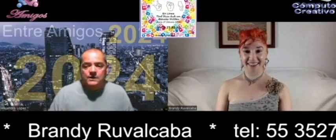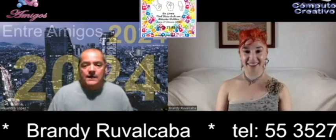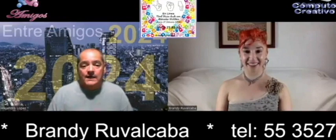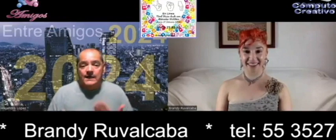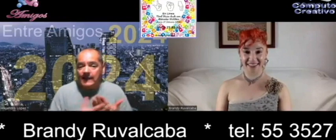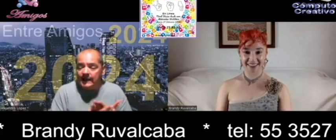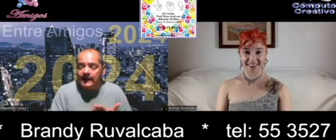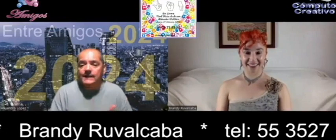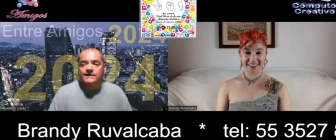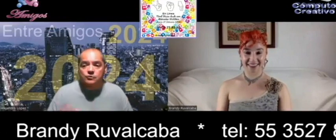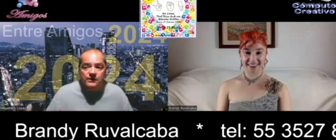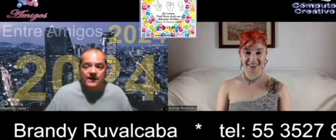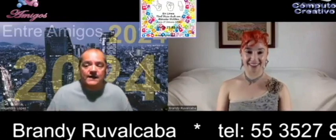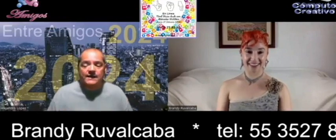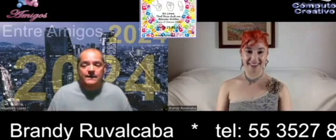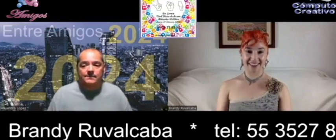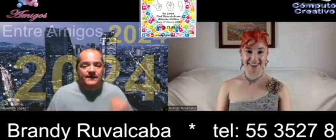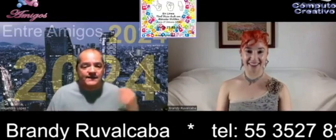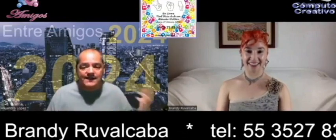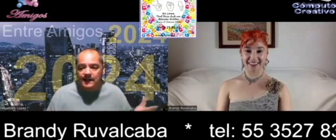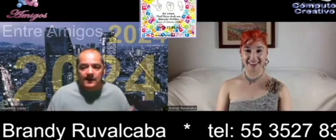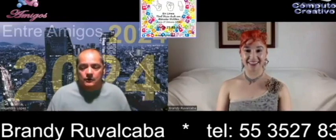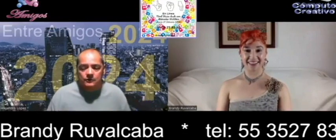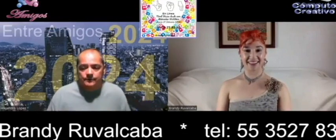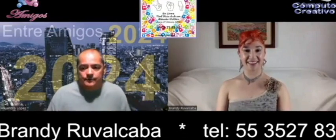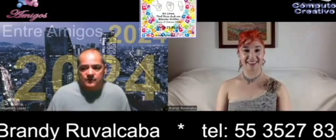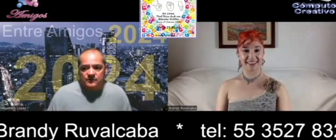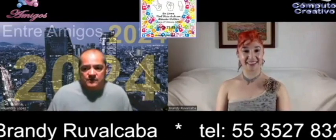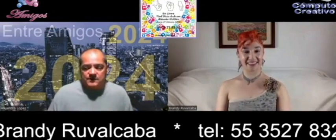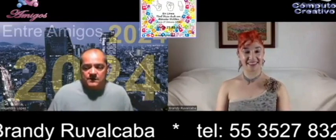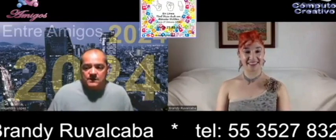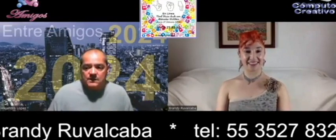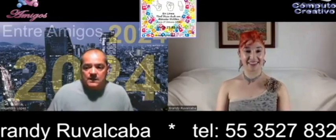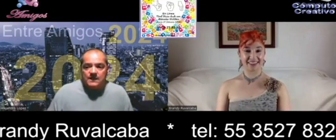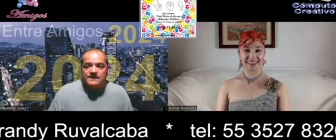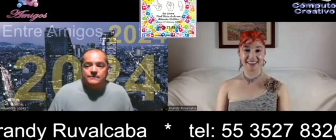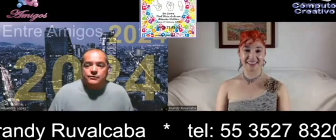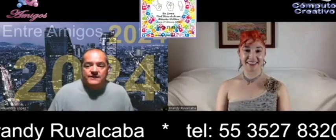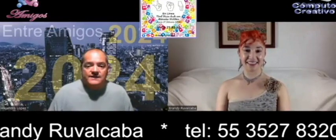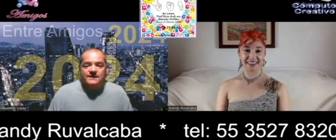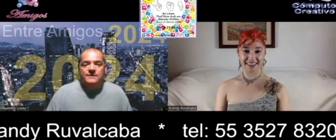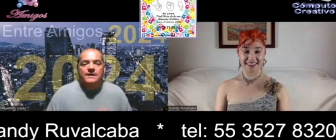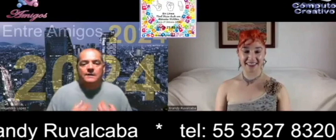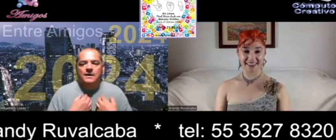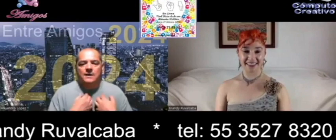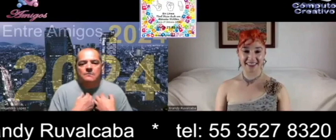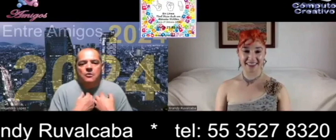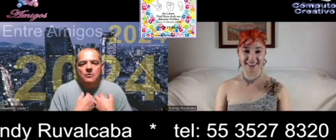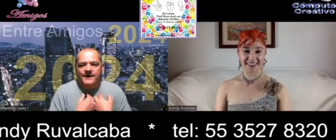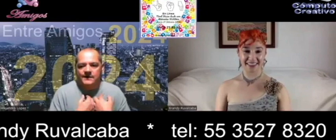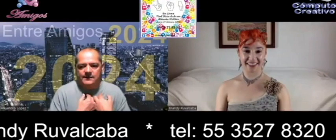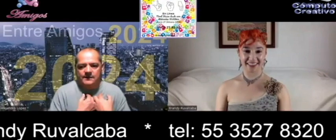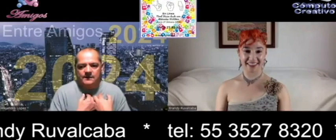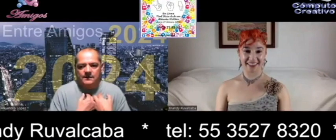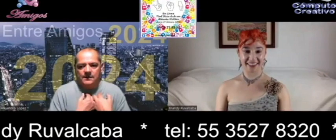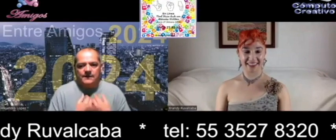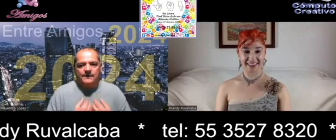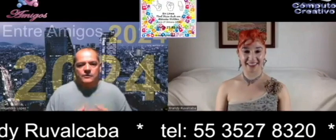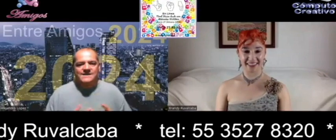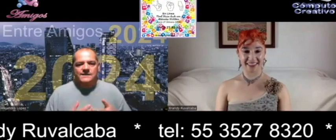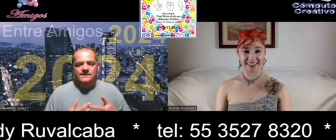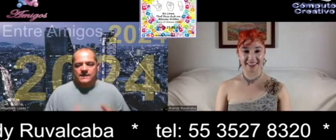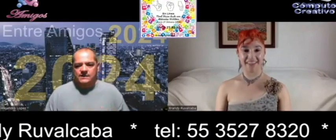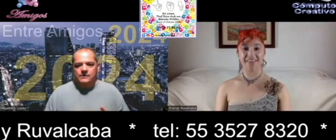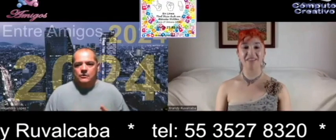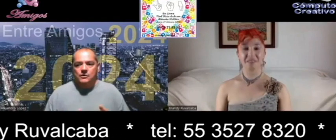nuevo, el leer, el estudiar, el practicar algo, ¿sí? Es importante también el moverte, el